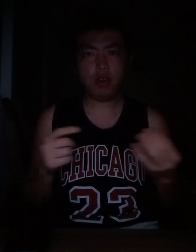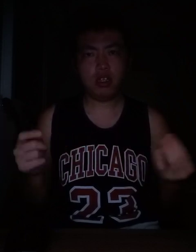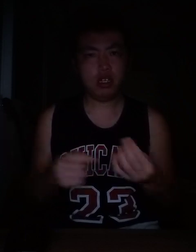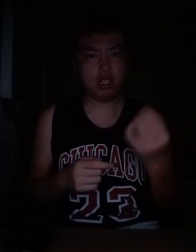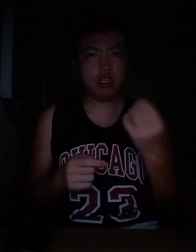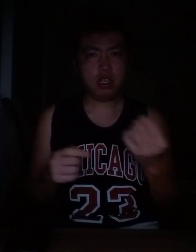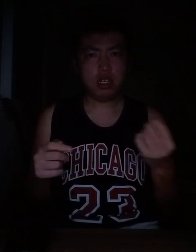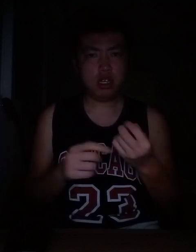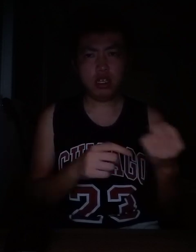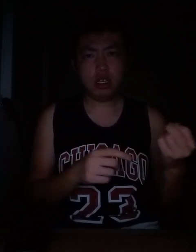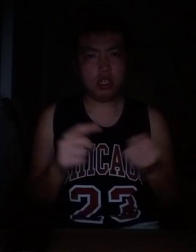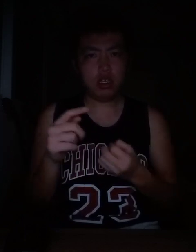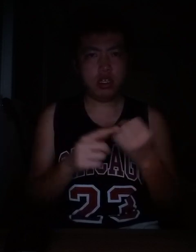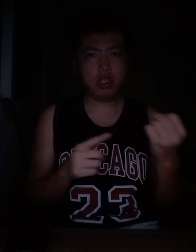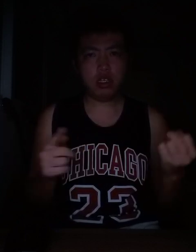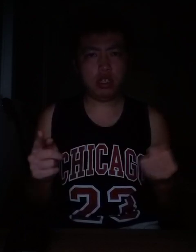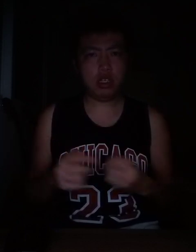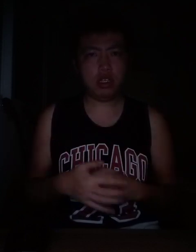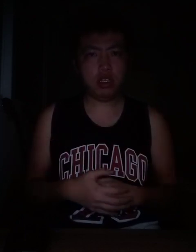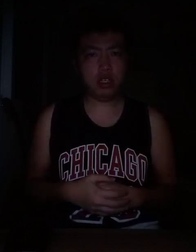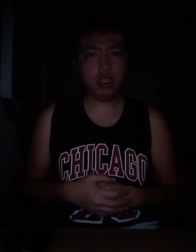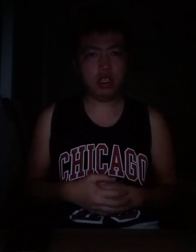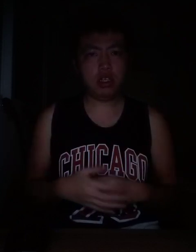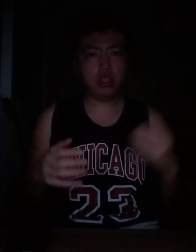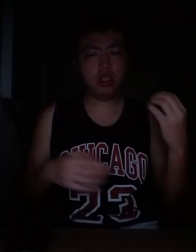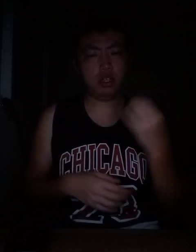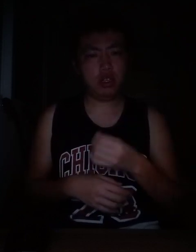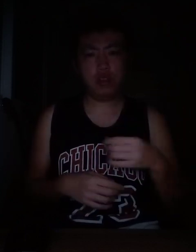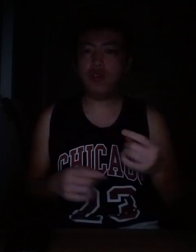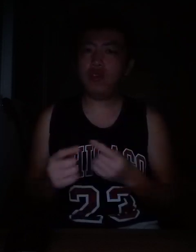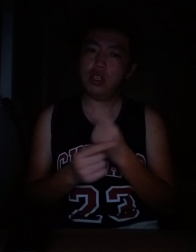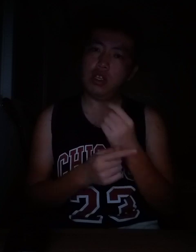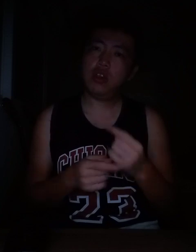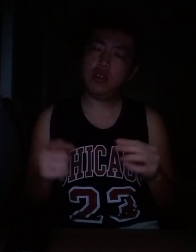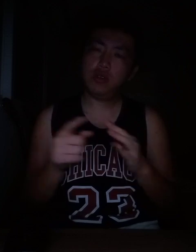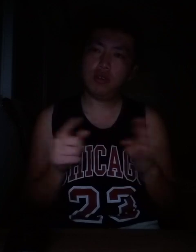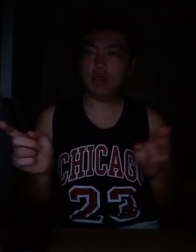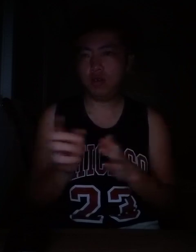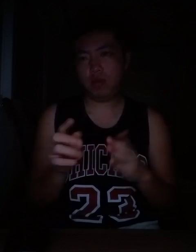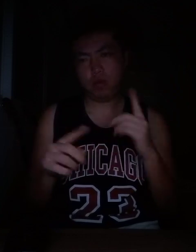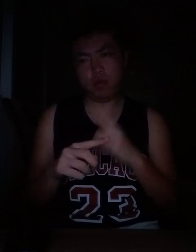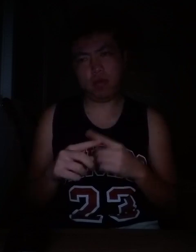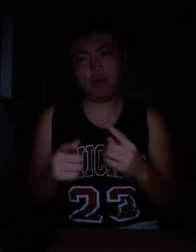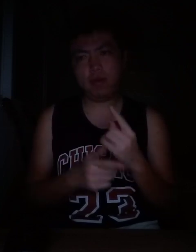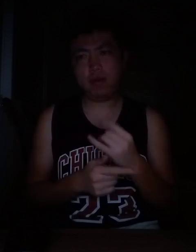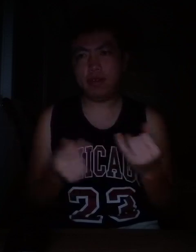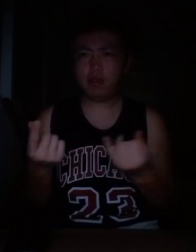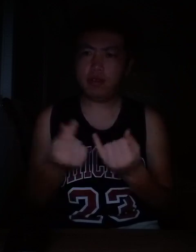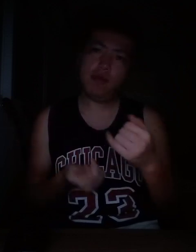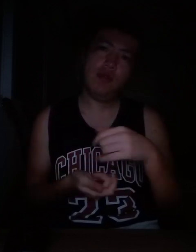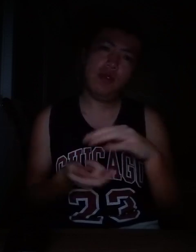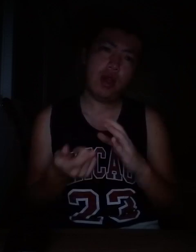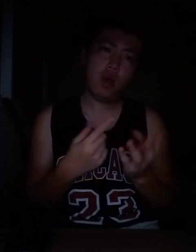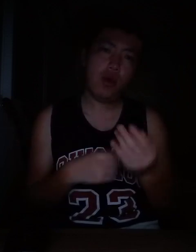휴가에 들어갔습니다. 도지사의 휴가 기간에는 공식 일정이 없고 행정부지사와